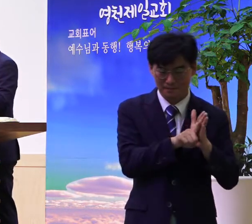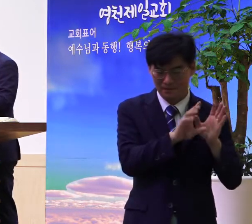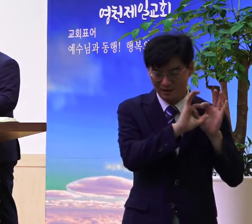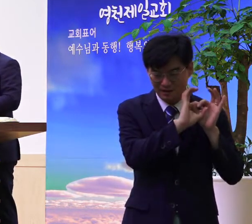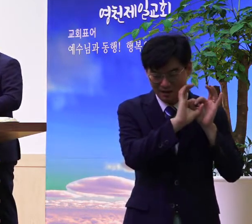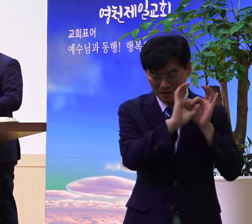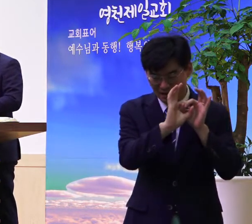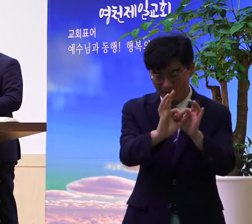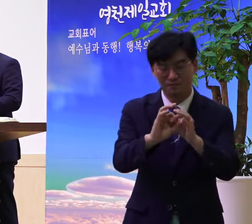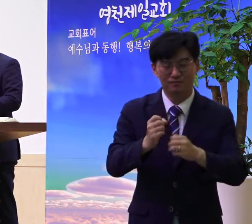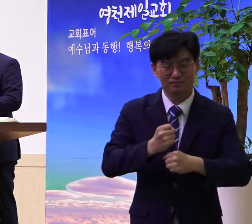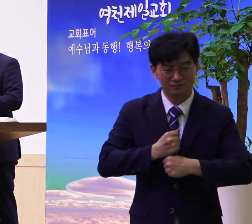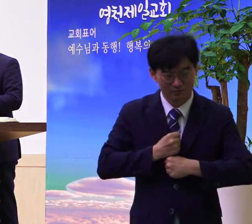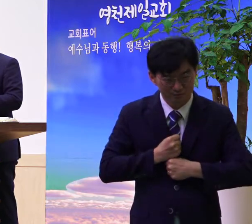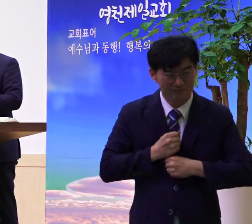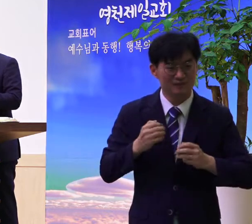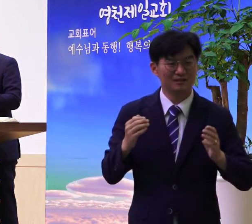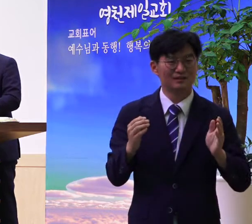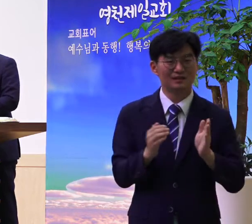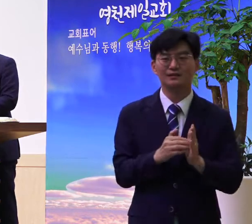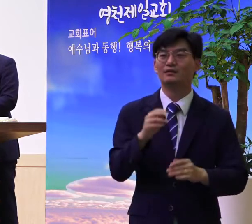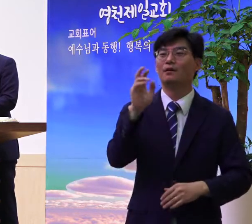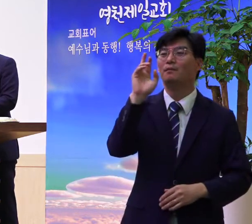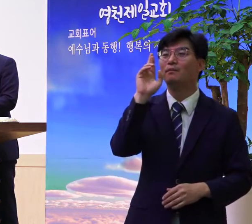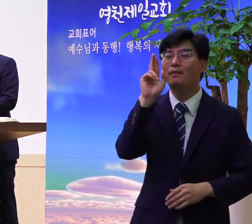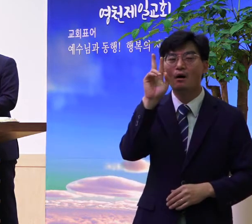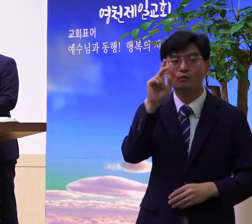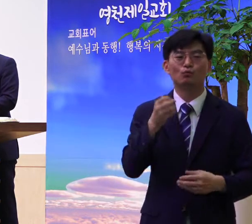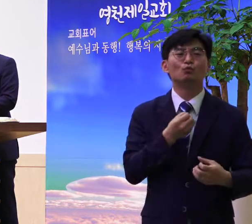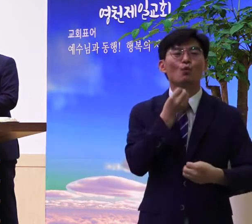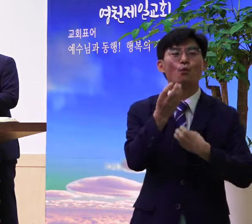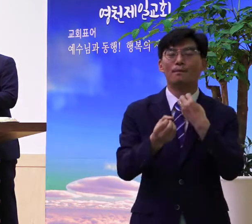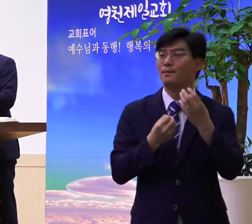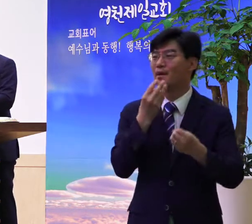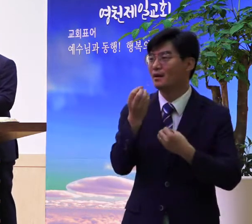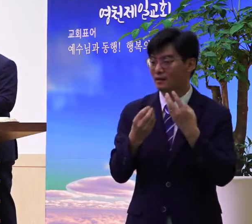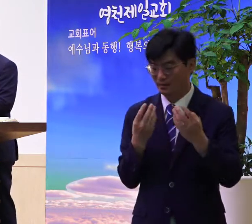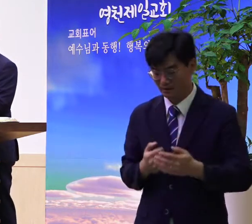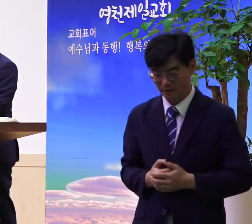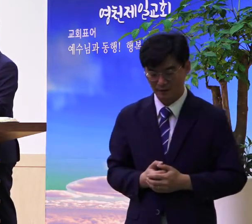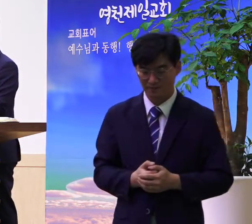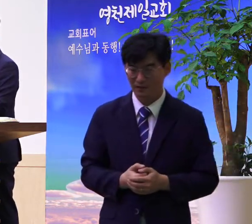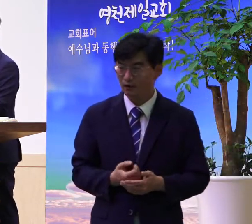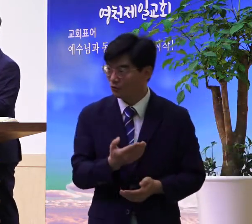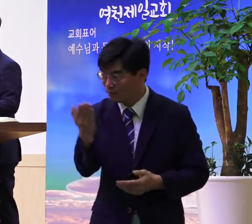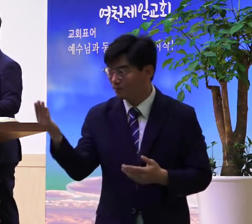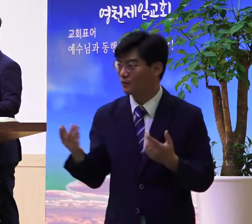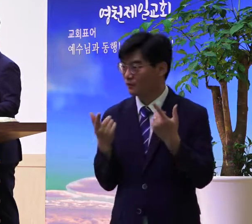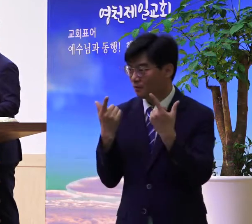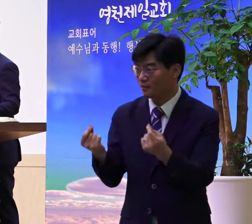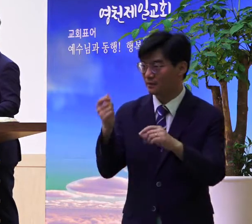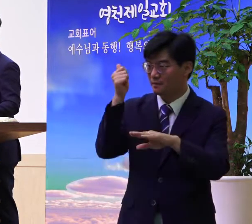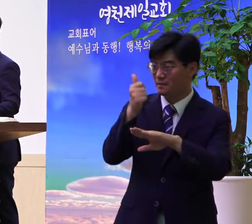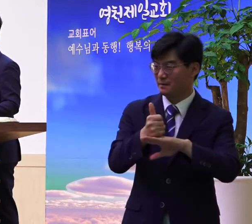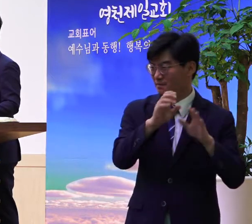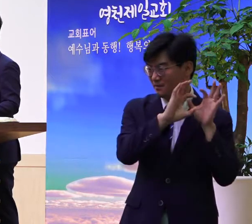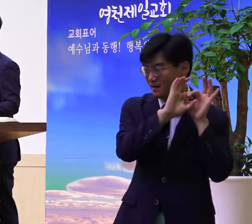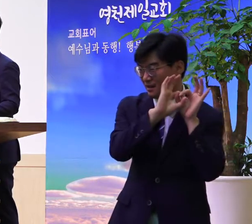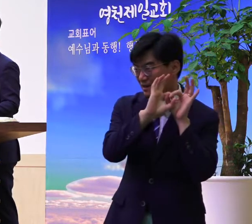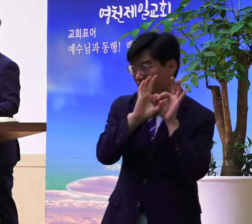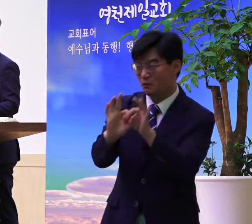상황에서도 지켜냈습니다. 이런 표현을 바울이 썼습니다. 우리가 이 일을 또 똑같이 걸어가야 할 텐데 어찌